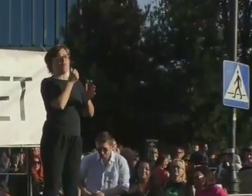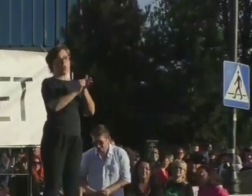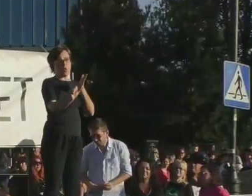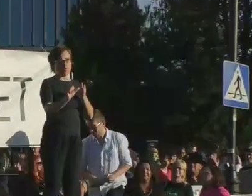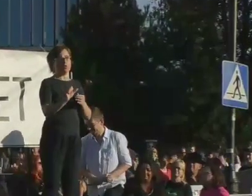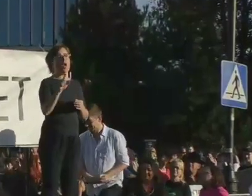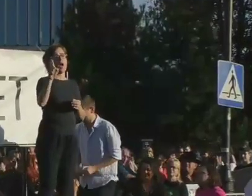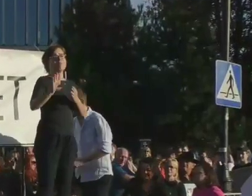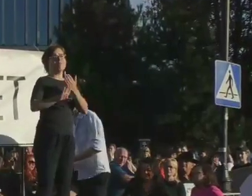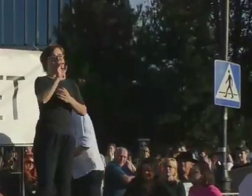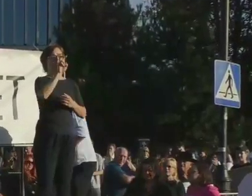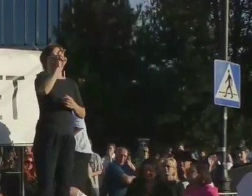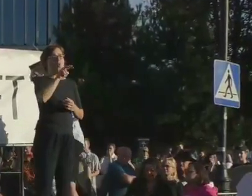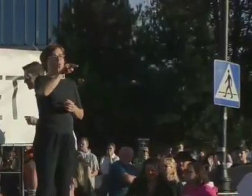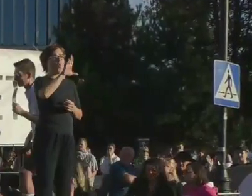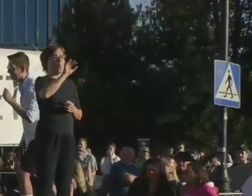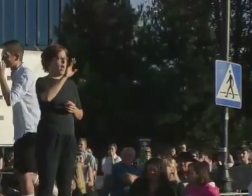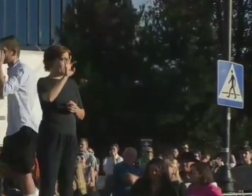Sobecki!